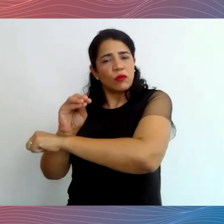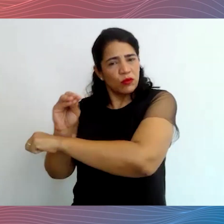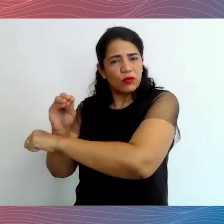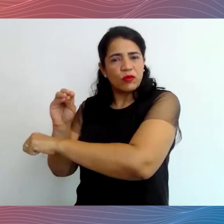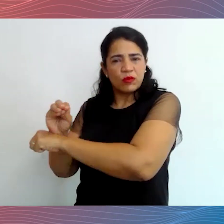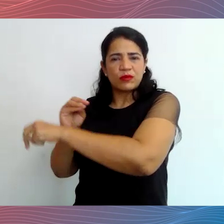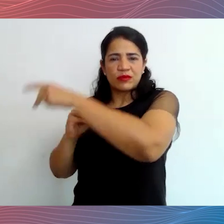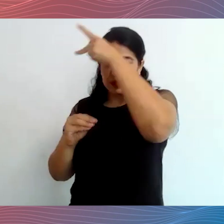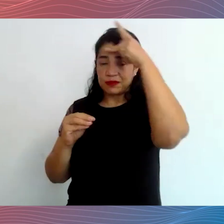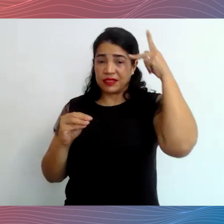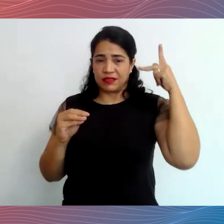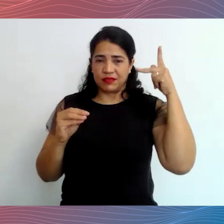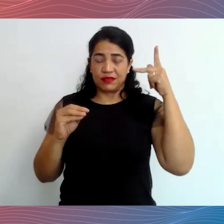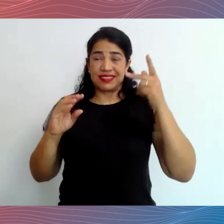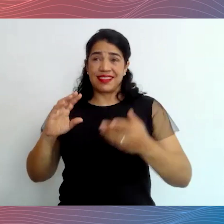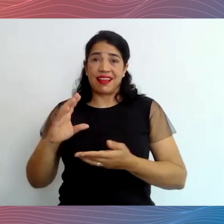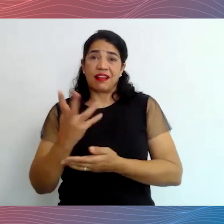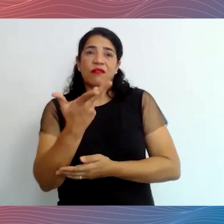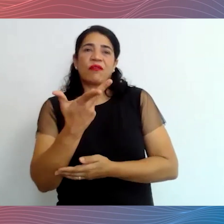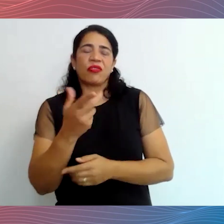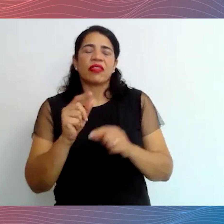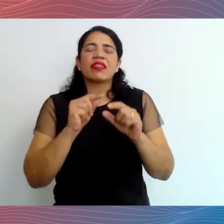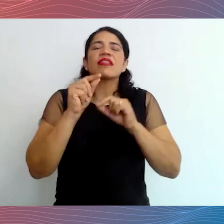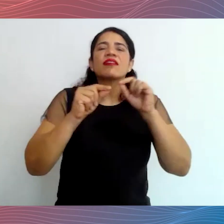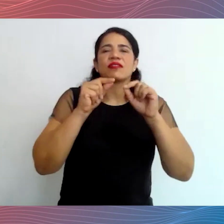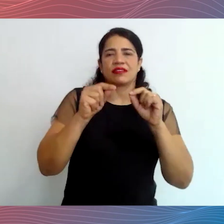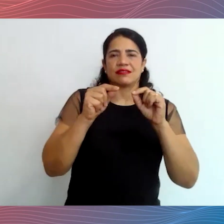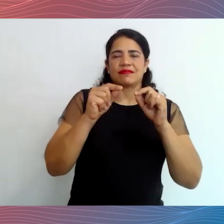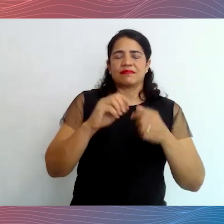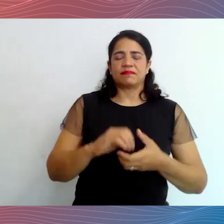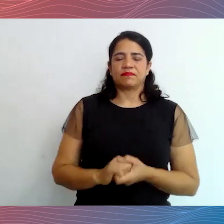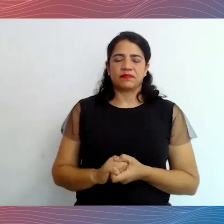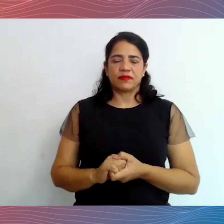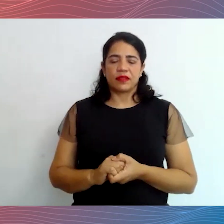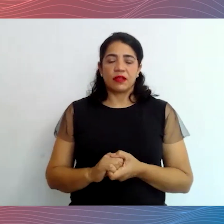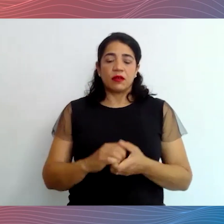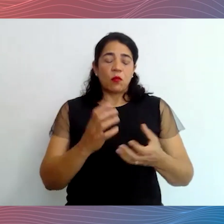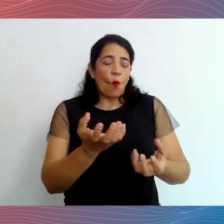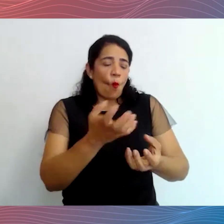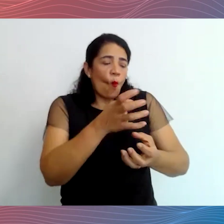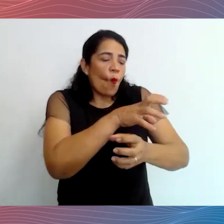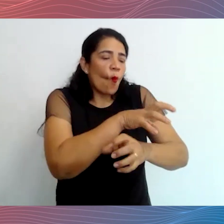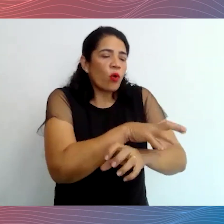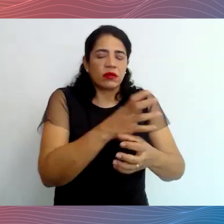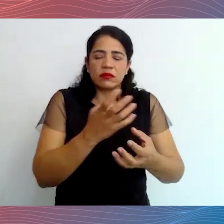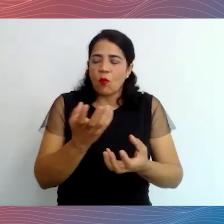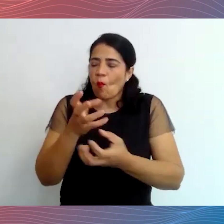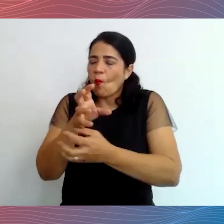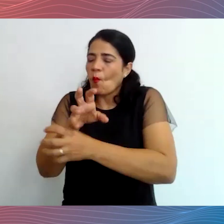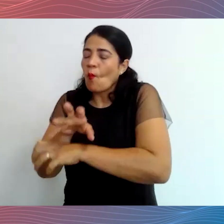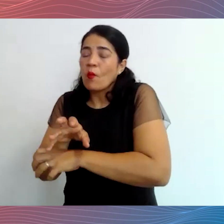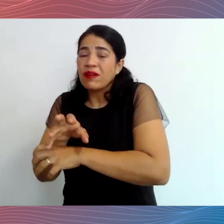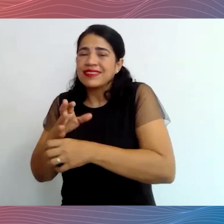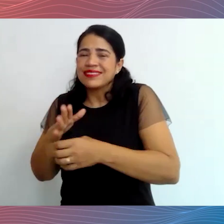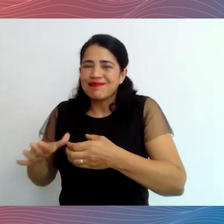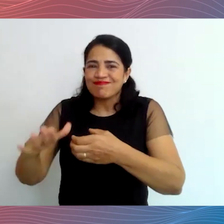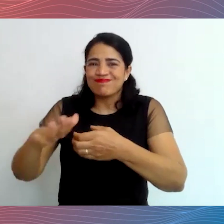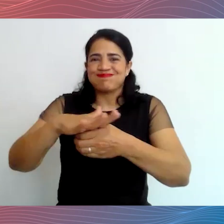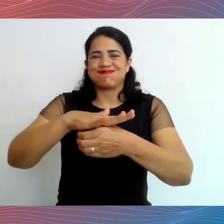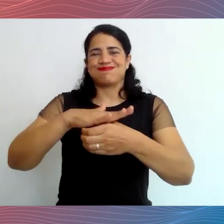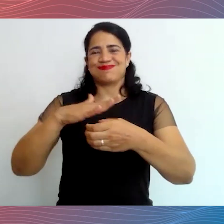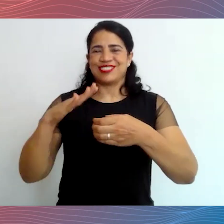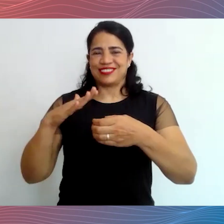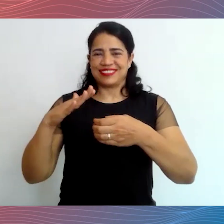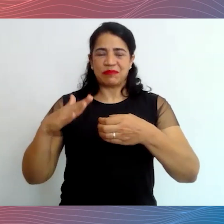os buracos da nossa vida estão sendo preenchidos pela própria realidade,